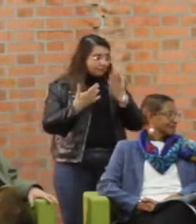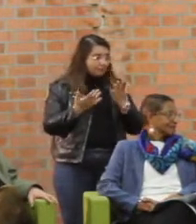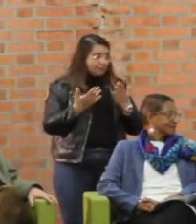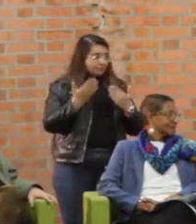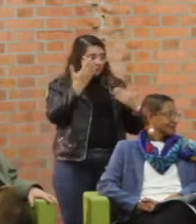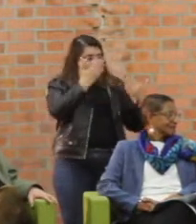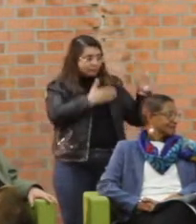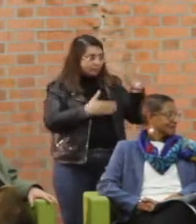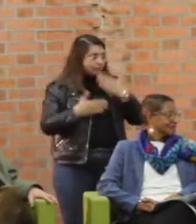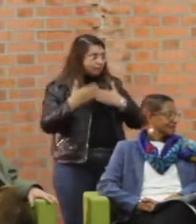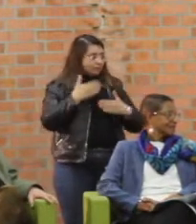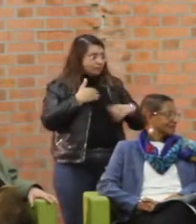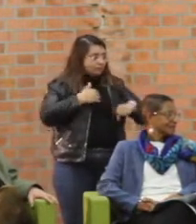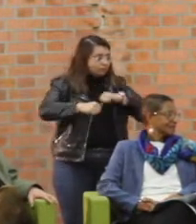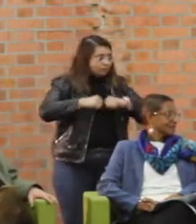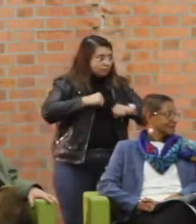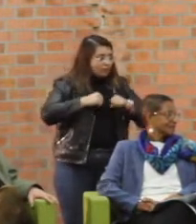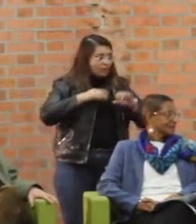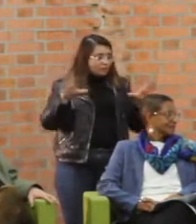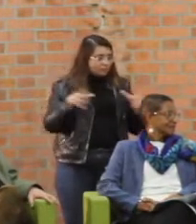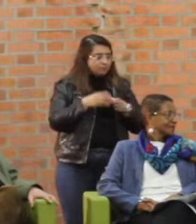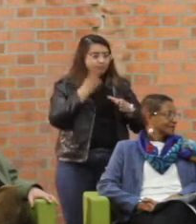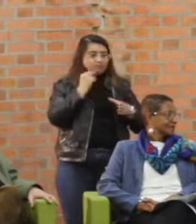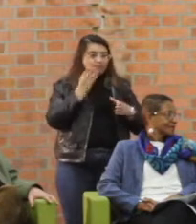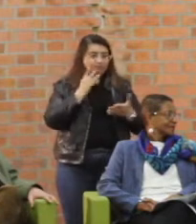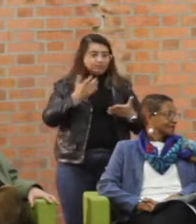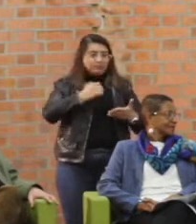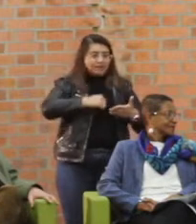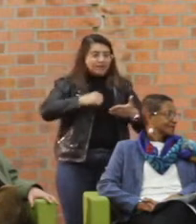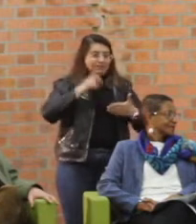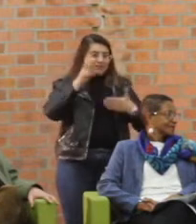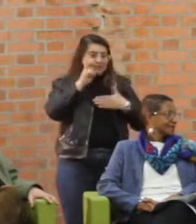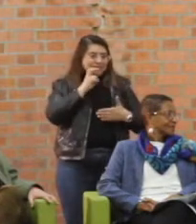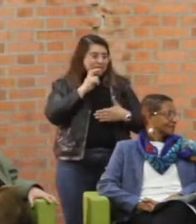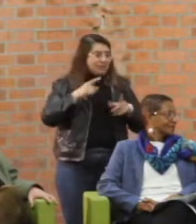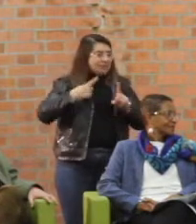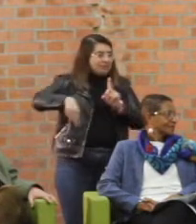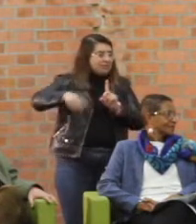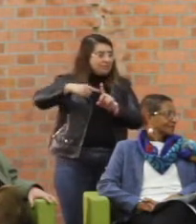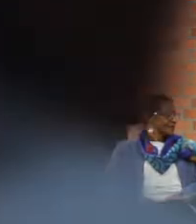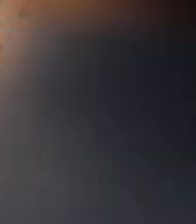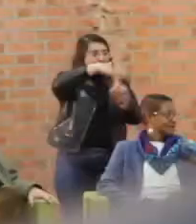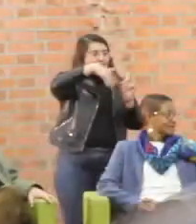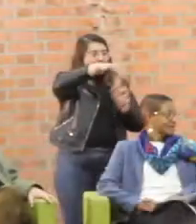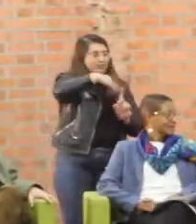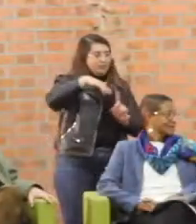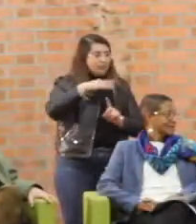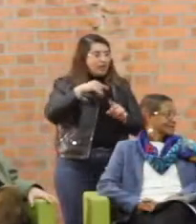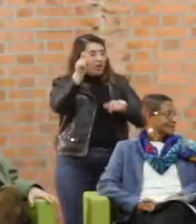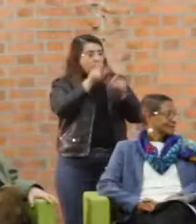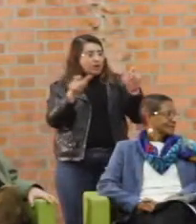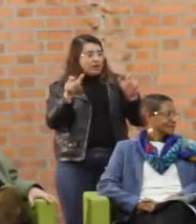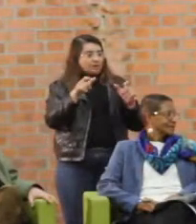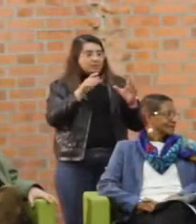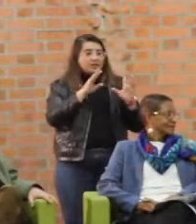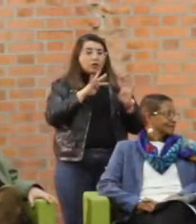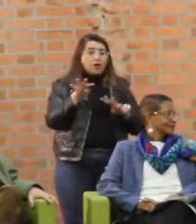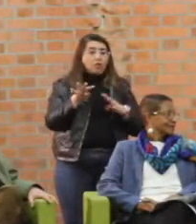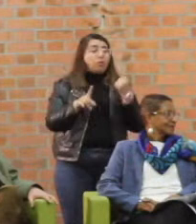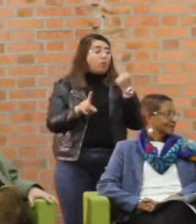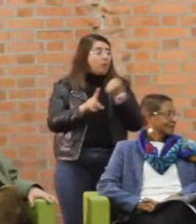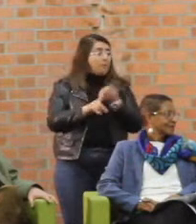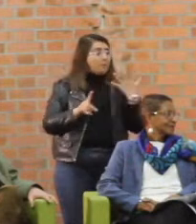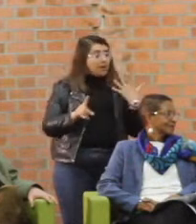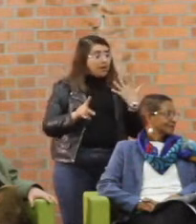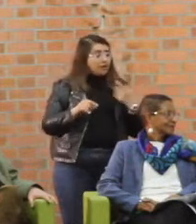para investigaciones sobre derechos sexuales y reproductivos que es un ámbito que de alguna forma Bueno pues para algunas personas puede ser un